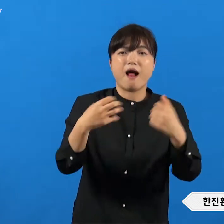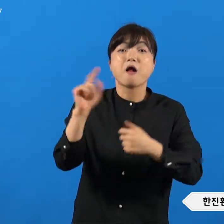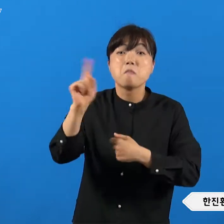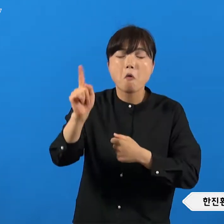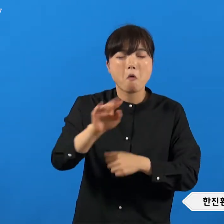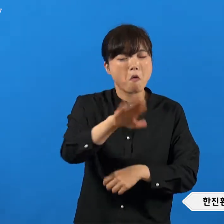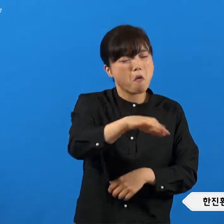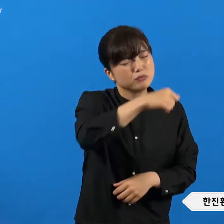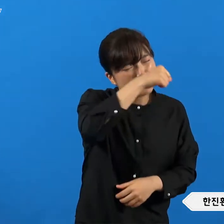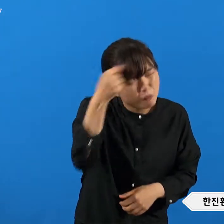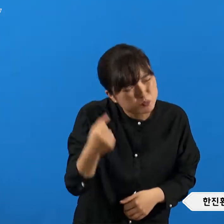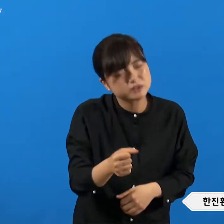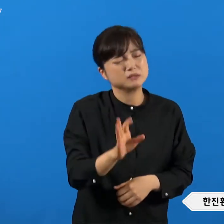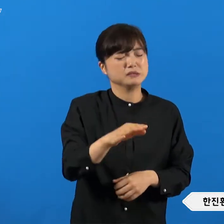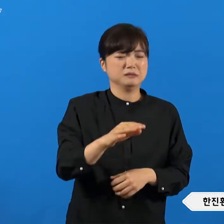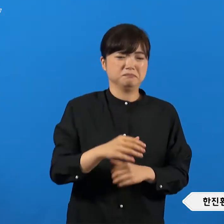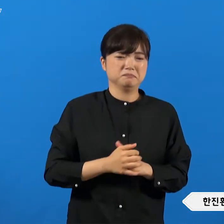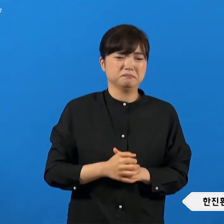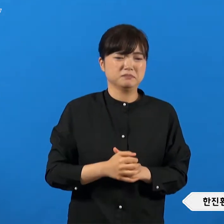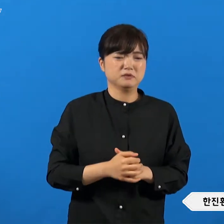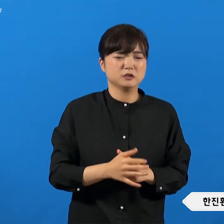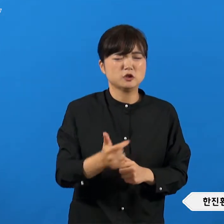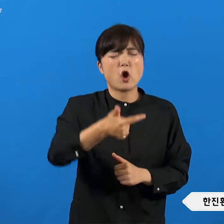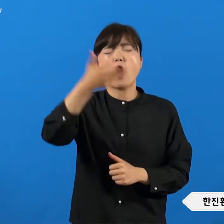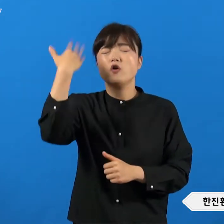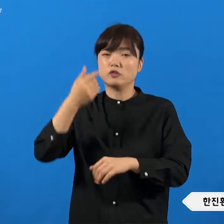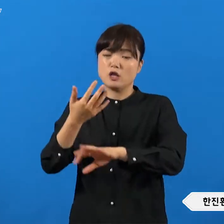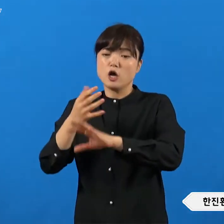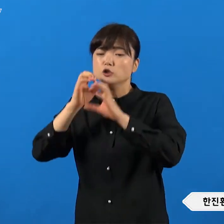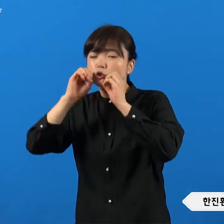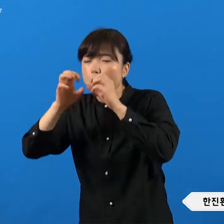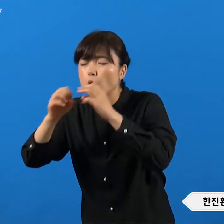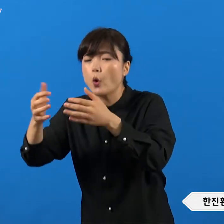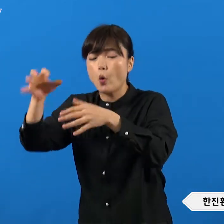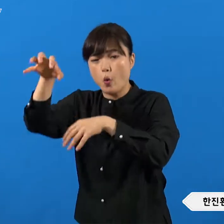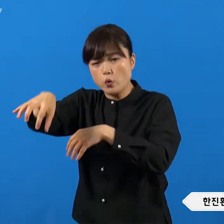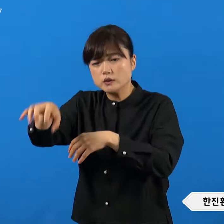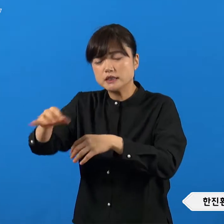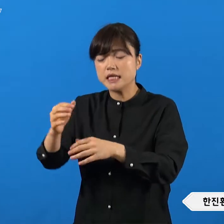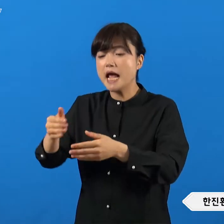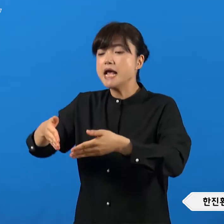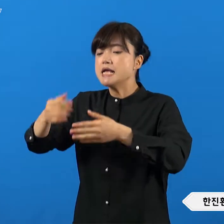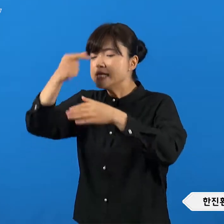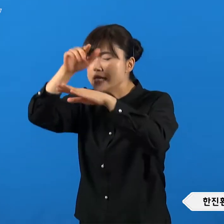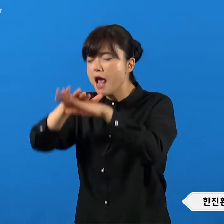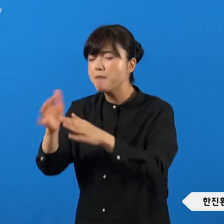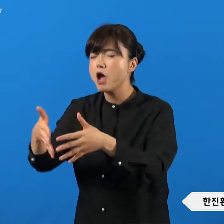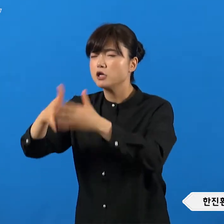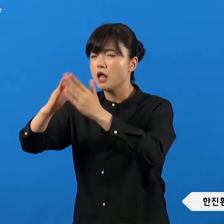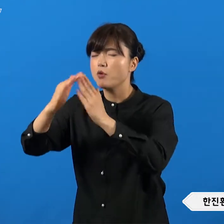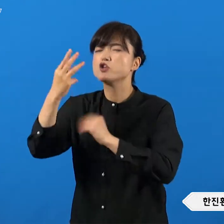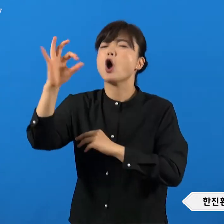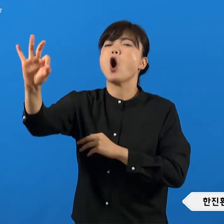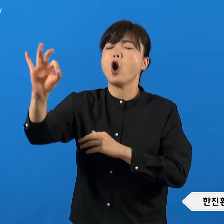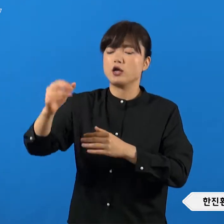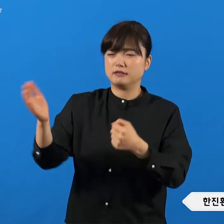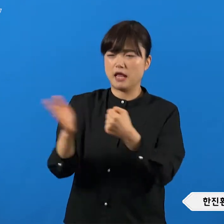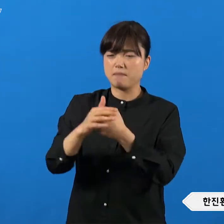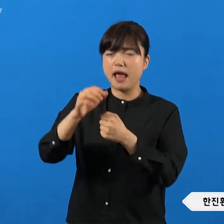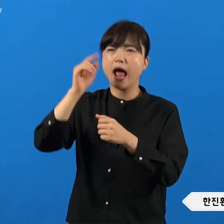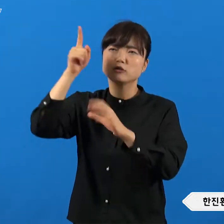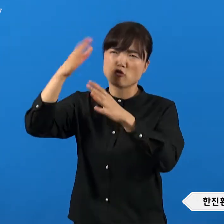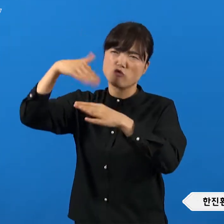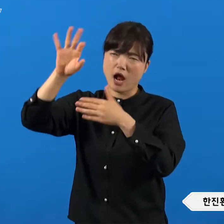했습니다. 장로님은 저 선교지에 예배당을 10개나 지었지 않습니까? 하늘에 가면 상급이